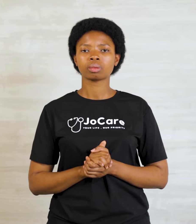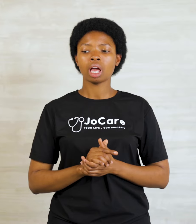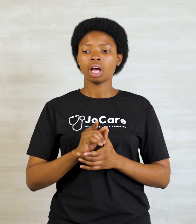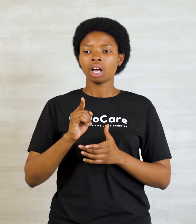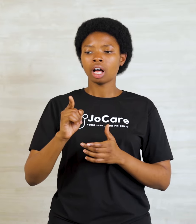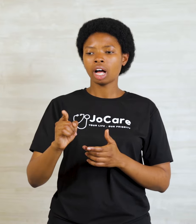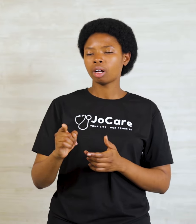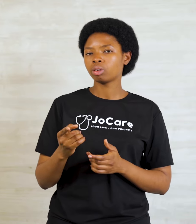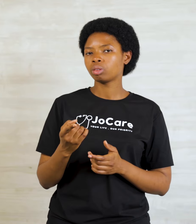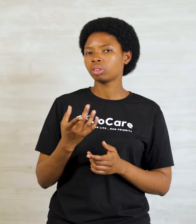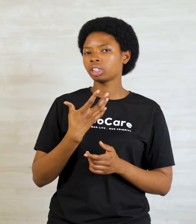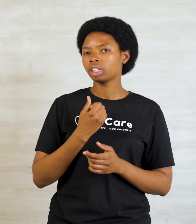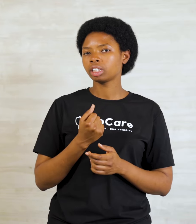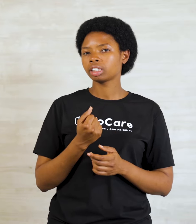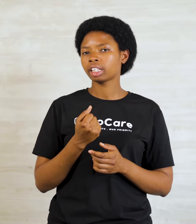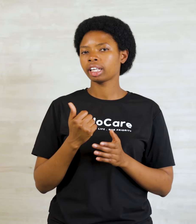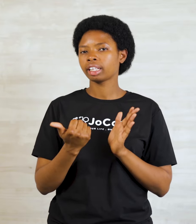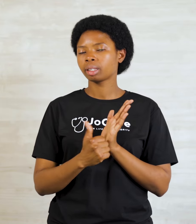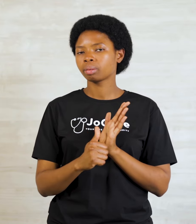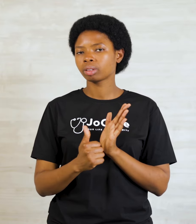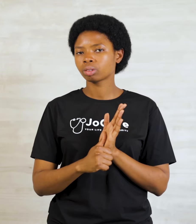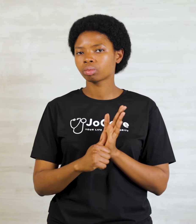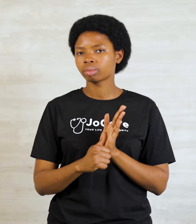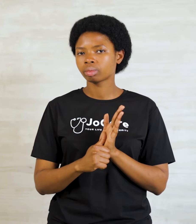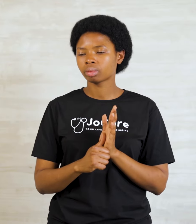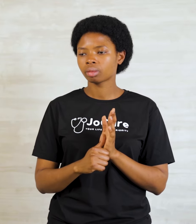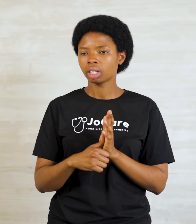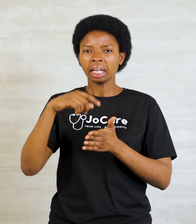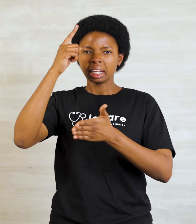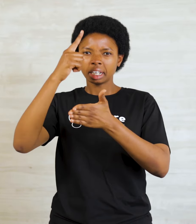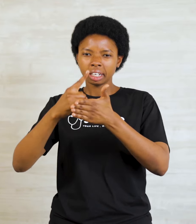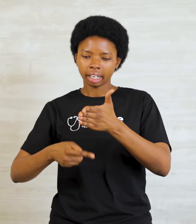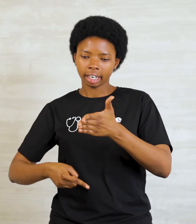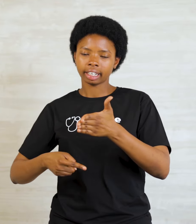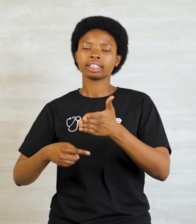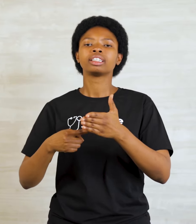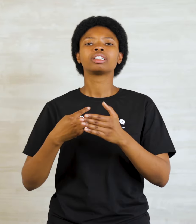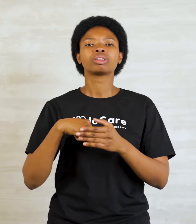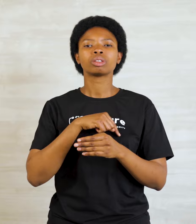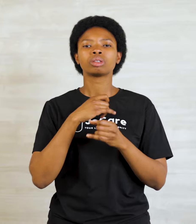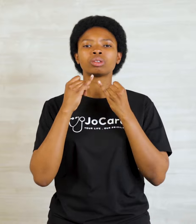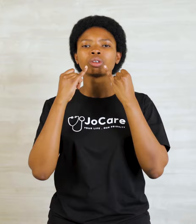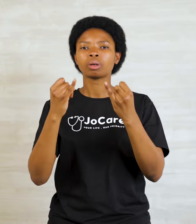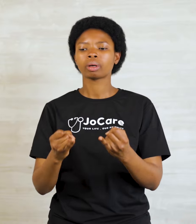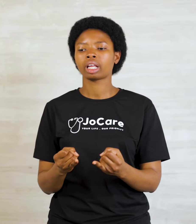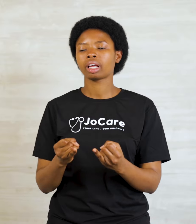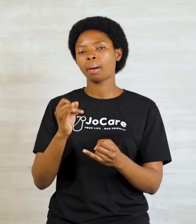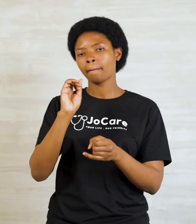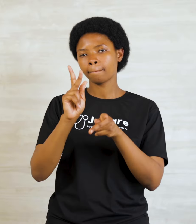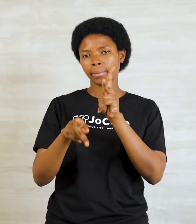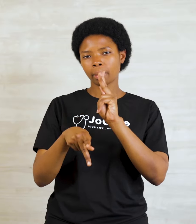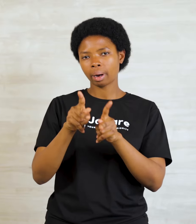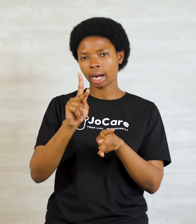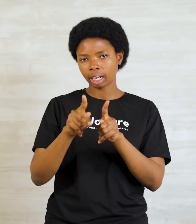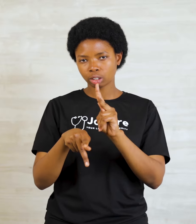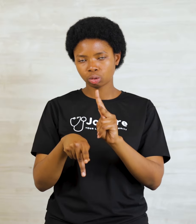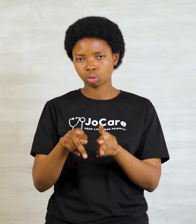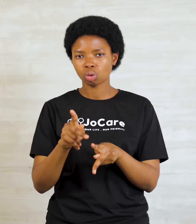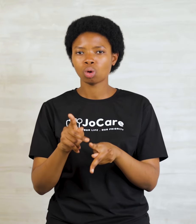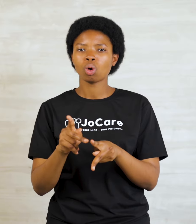ku kibazo cye, ni iki twabwira noneho abashinzwe kudufatira ibyemezo, aba